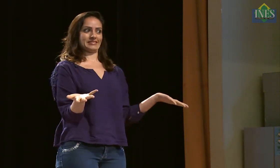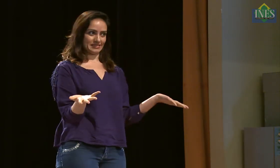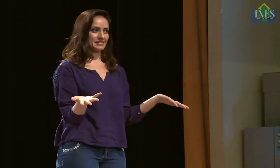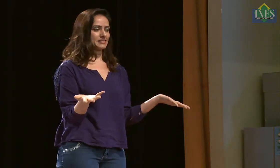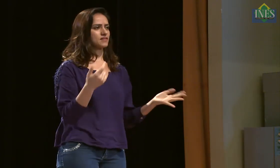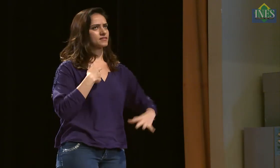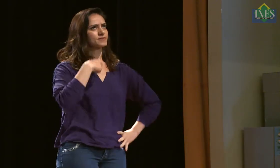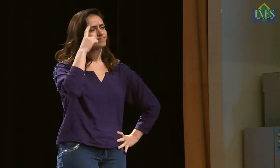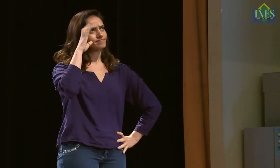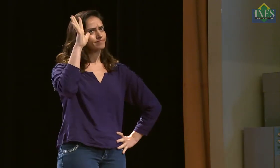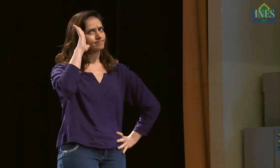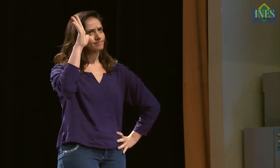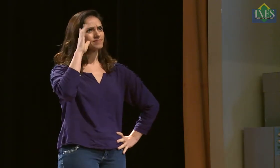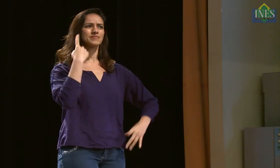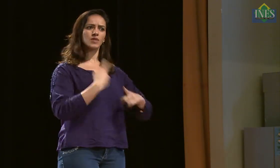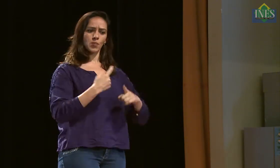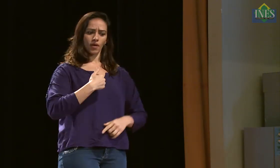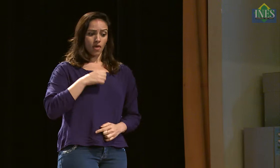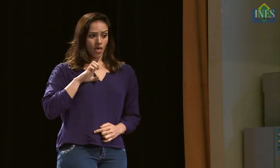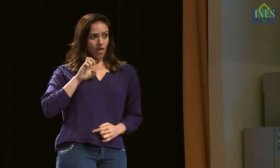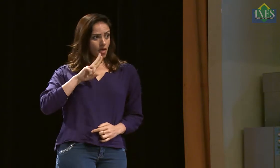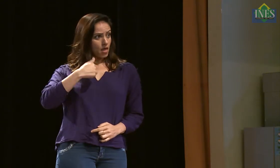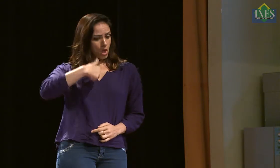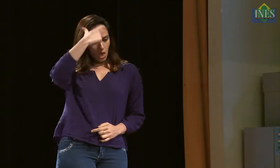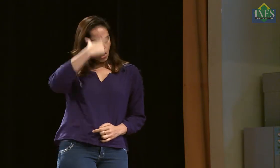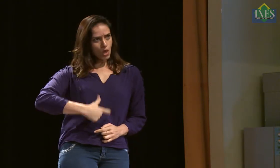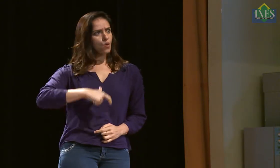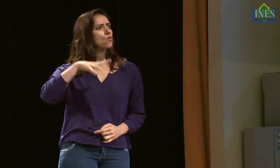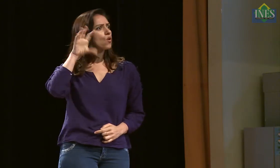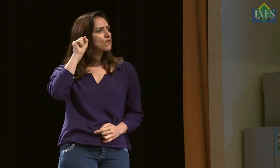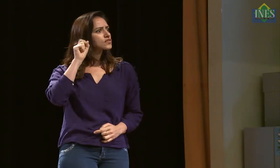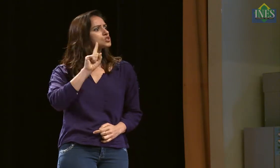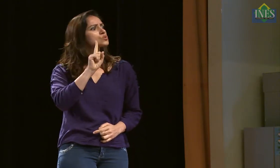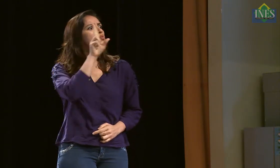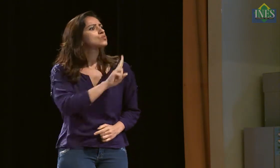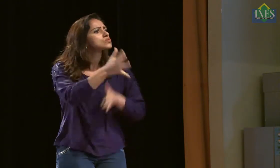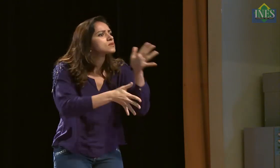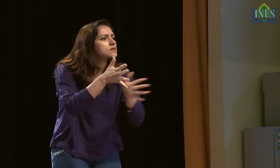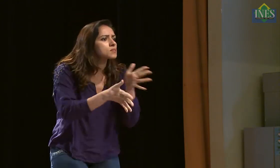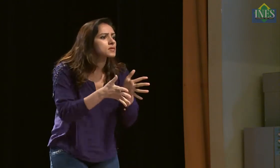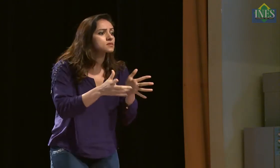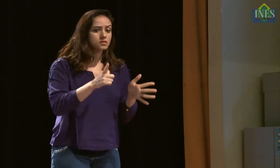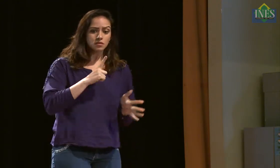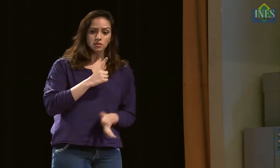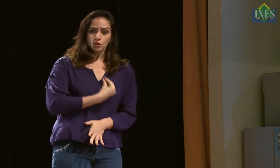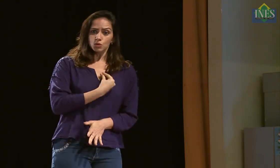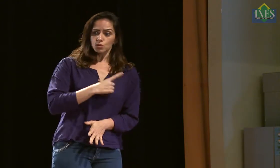boa pergunta para a gente refletir. E eu fiquei refletindo sobre esse tempo porque eu, enquanto ouvinte, eu não usava também a língua